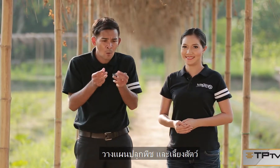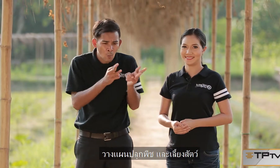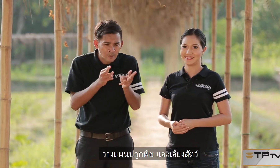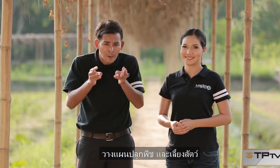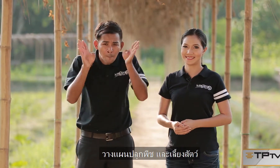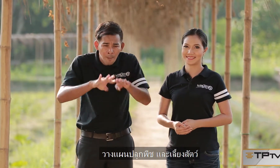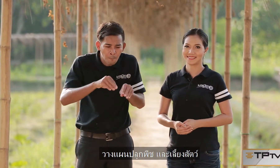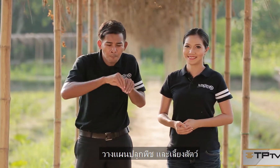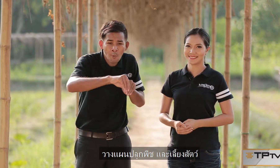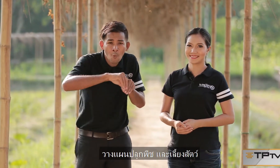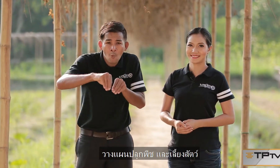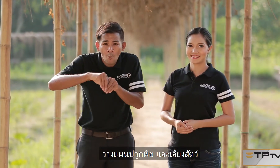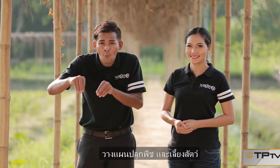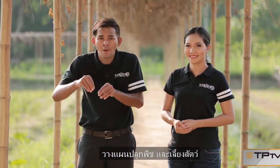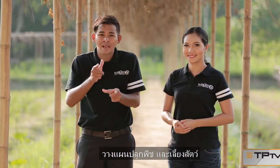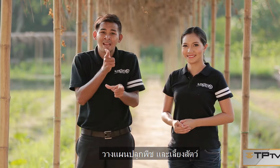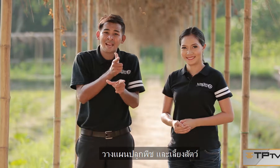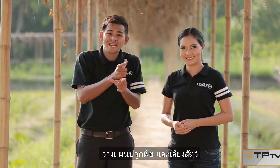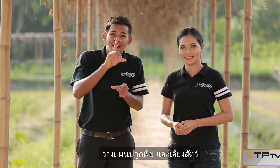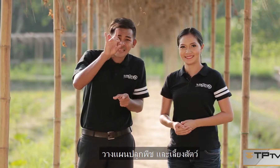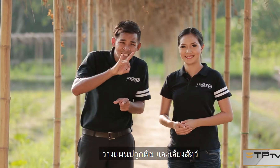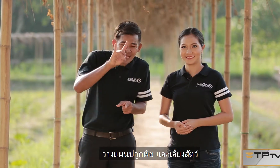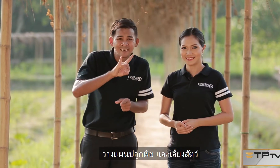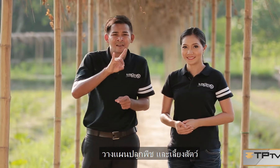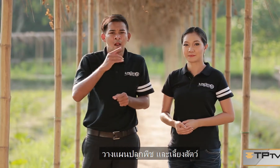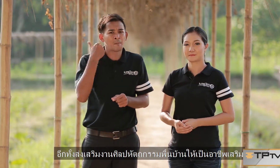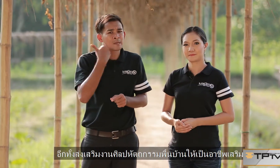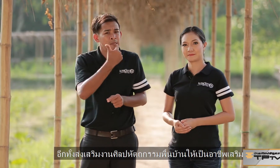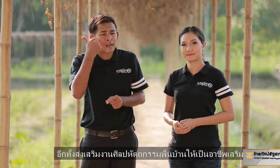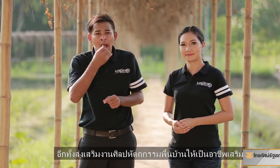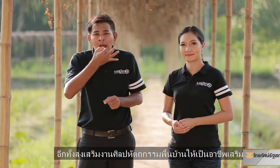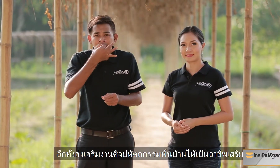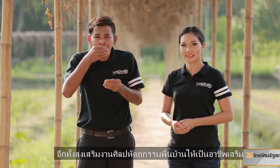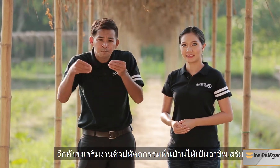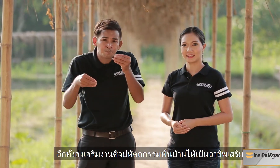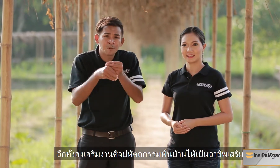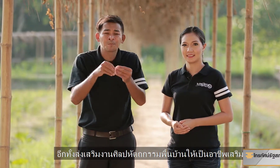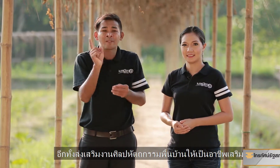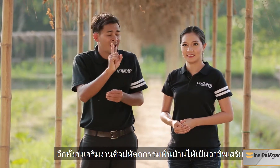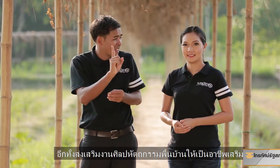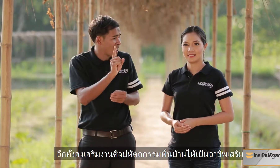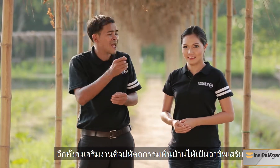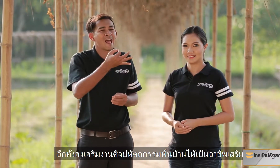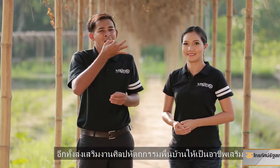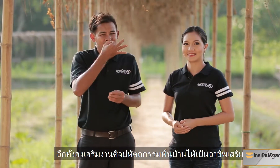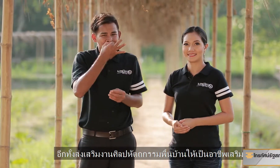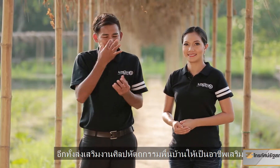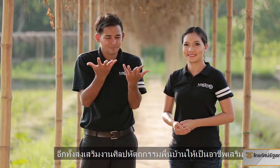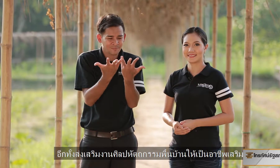ปลูกพืชและเลี้ยงสัตว์อีกทั้งส่งเสริมงานศิลปะหัตถกรรมพื้นบ้านให้เป็นอาชีพเส